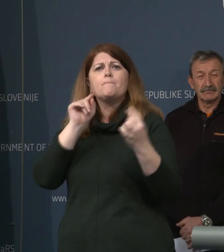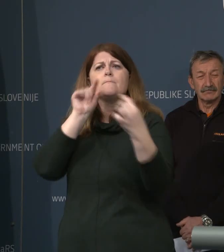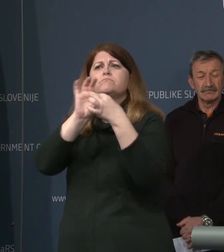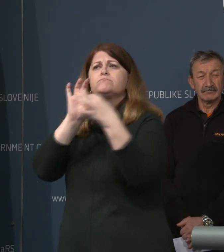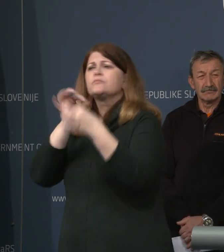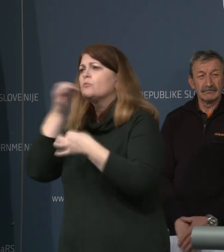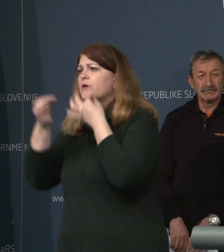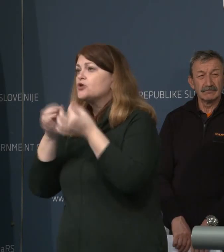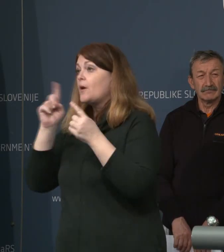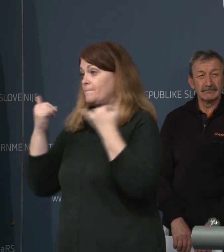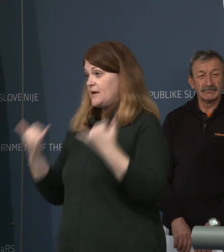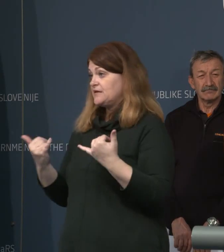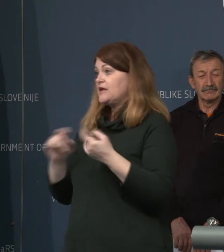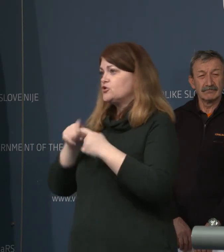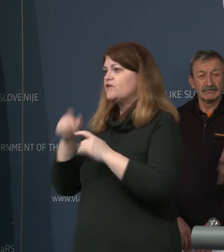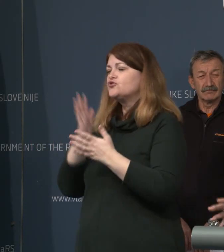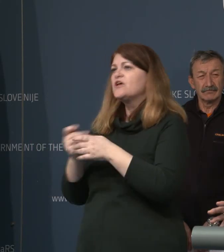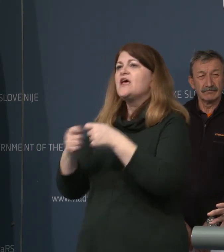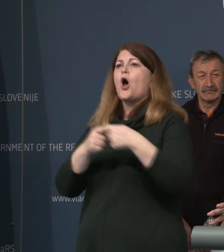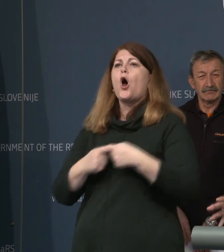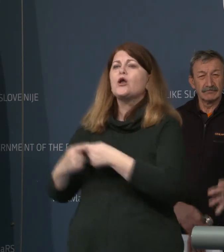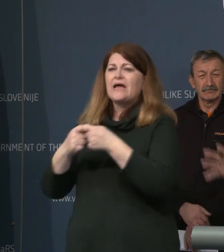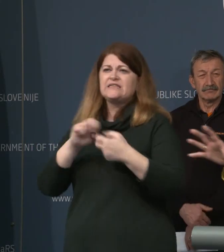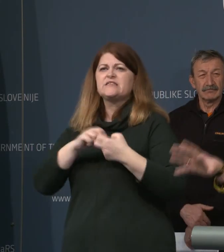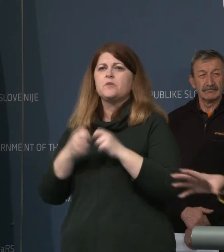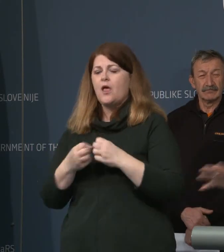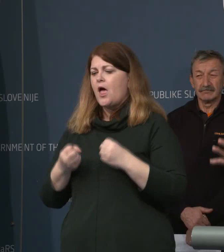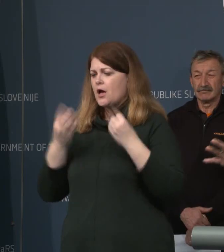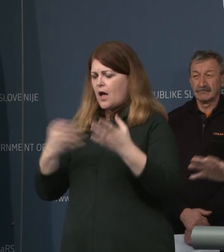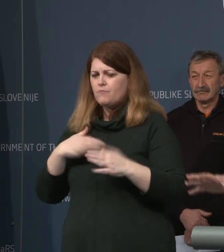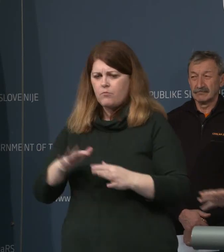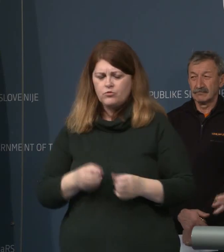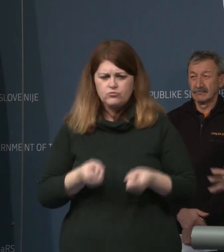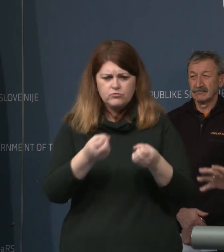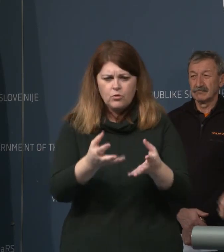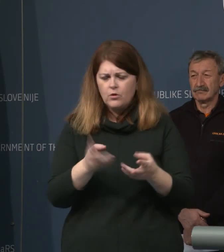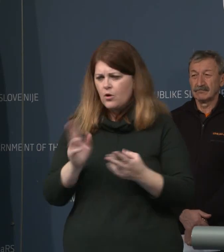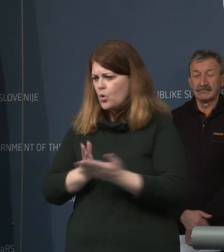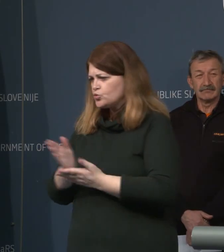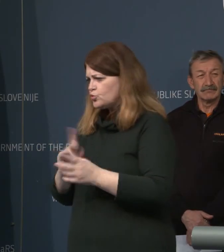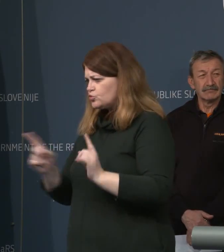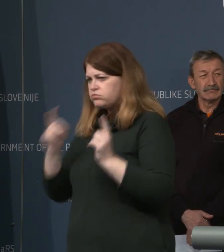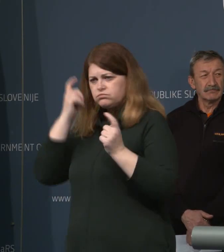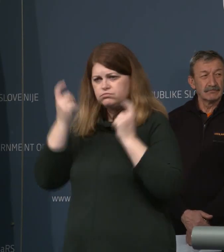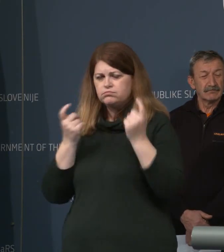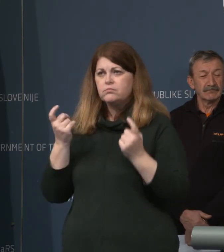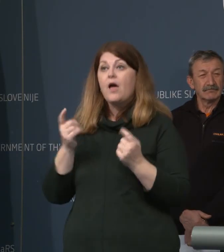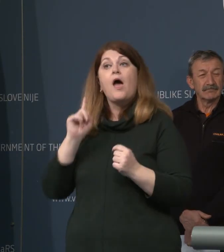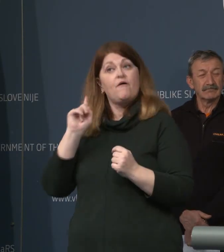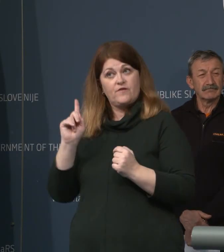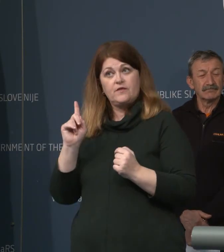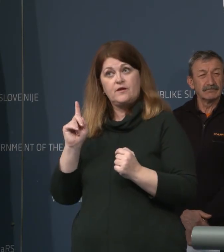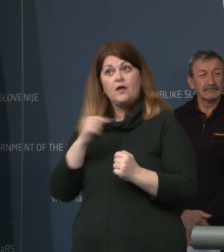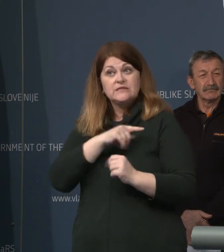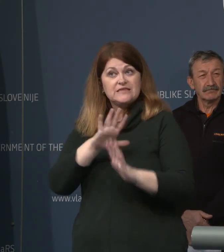primeru težav, ampak danes se ukvarjajo že z organizacijskimi problemi, kam bom dal otroka, kako službo in tako dalje. Vendar pa